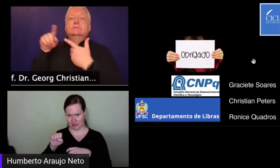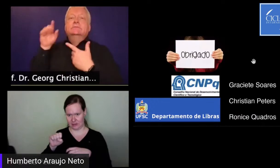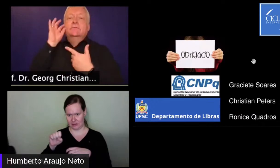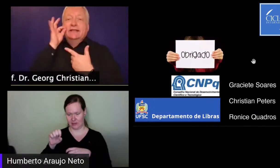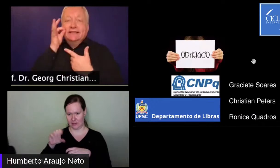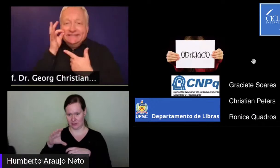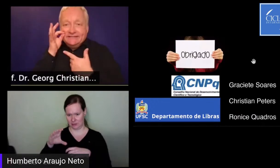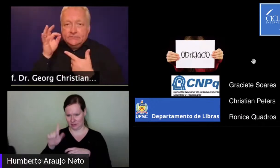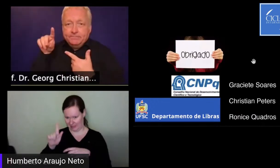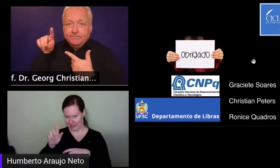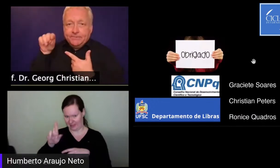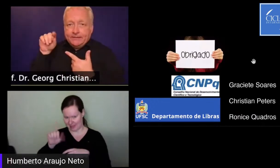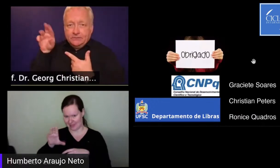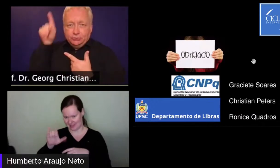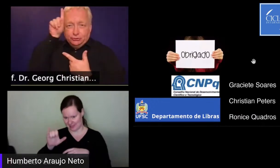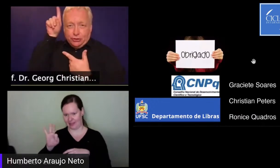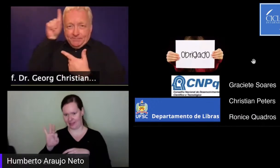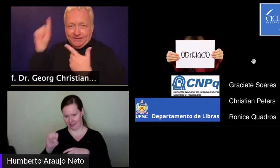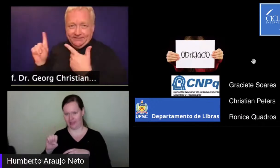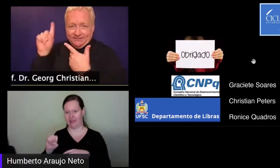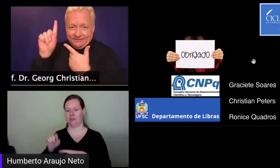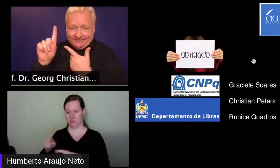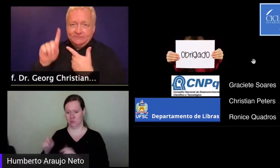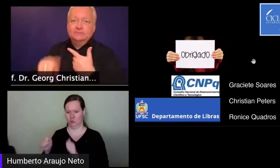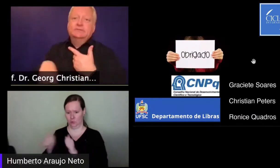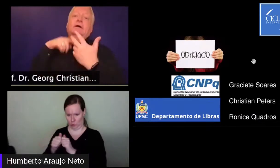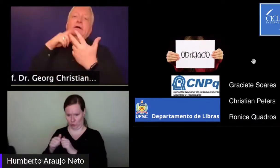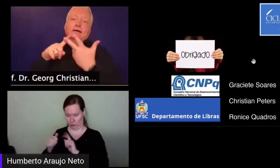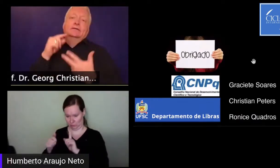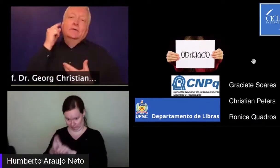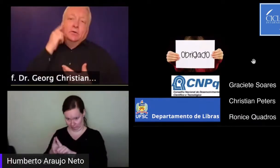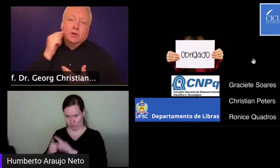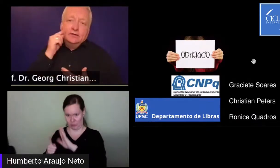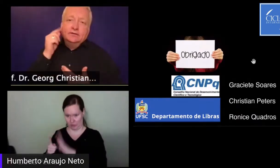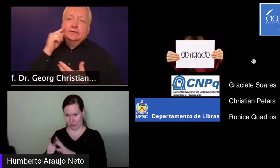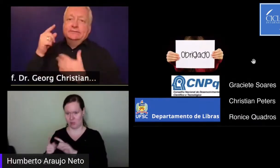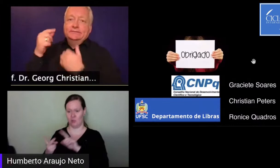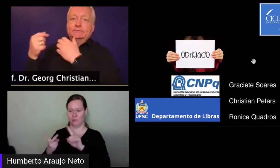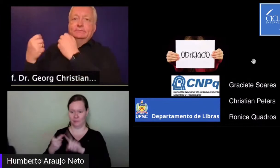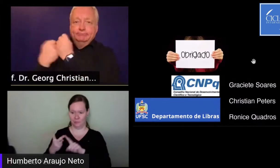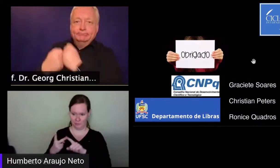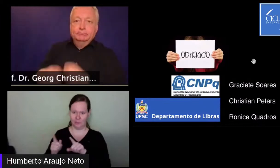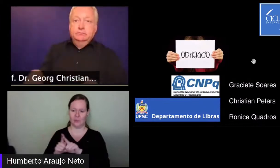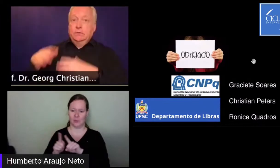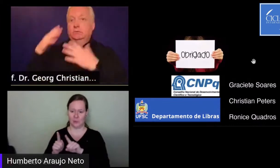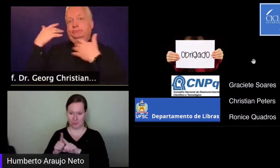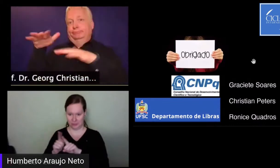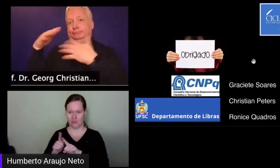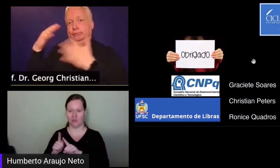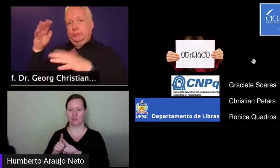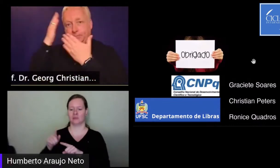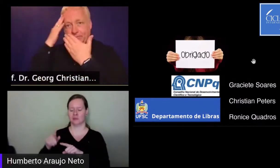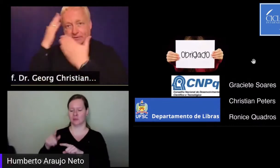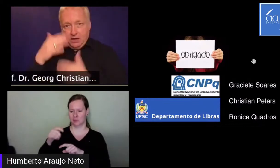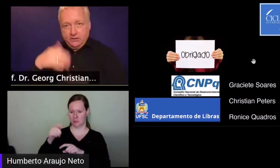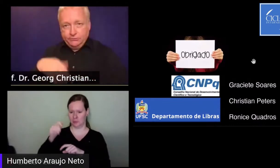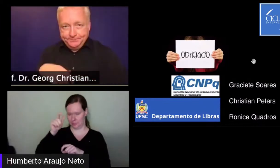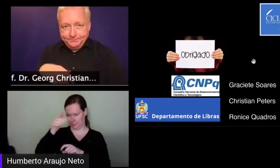Agradeço a Graciete, que trabalhou junto comigo nesse projeto.